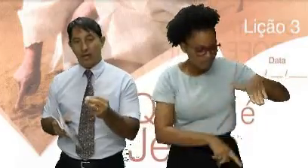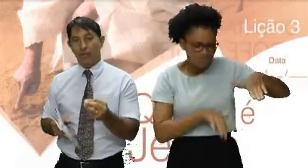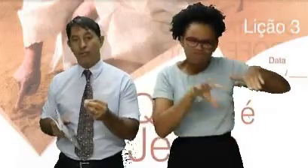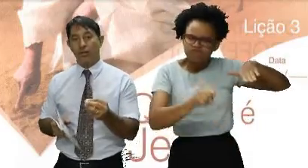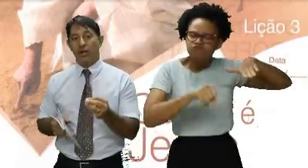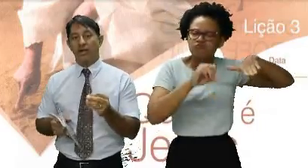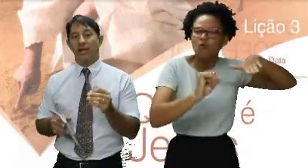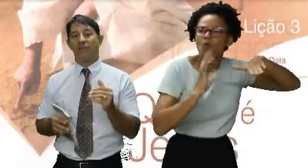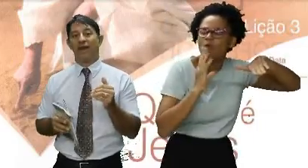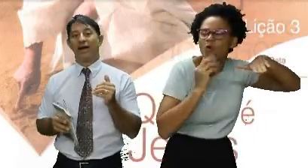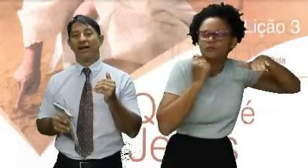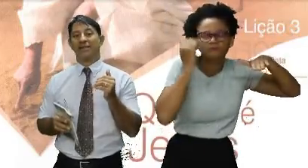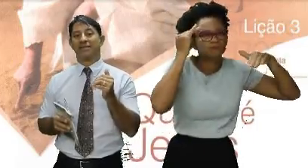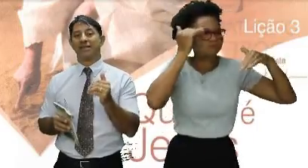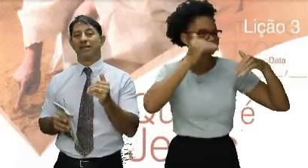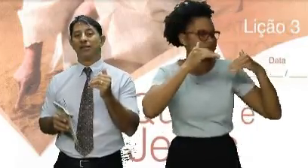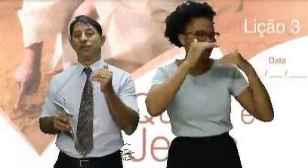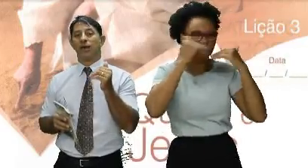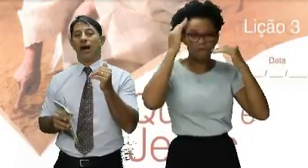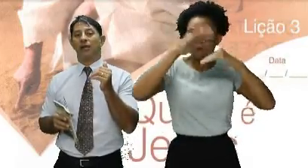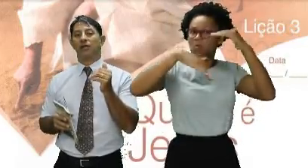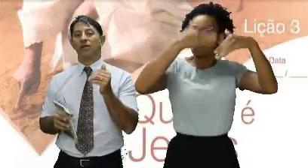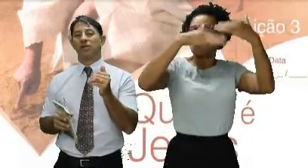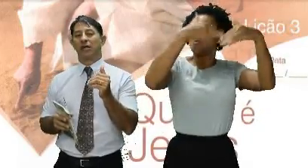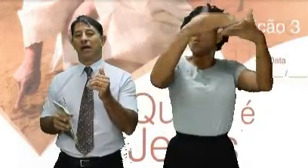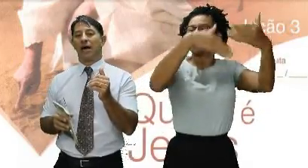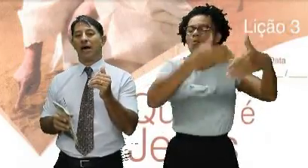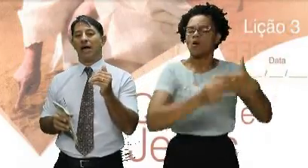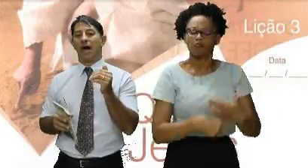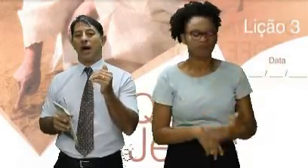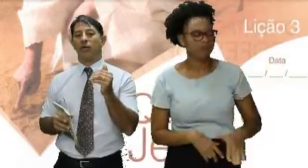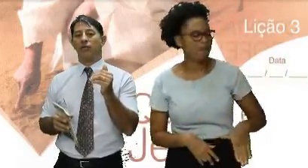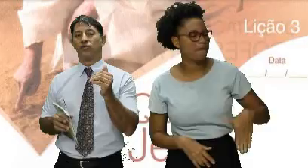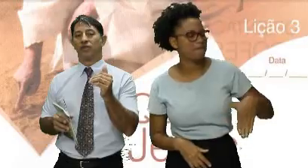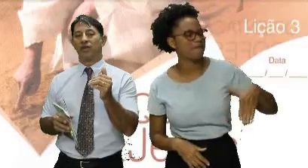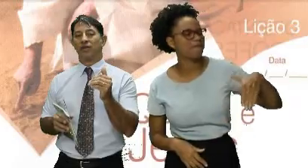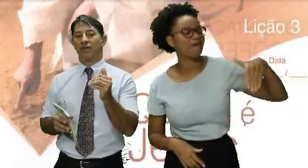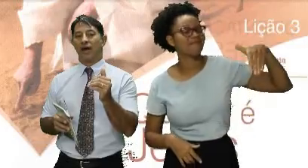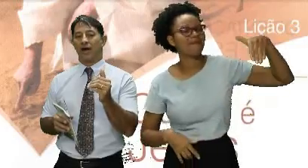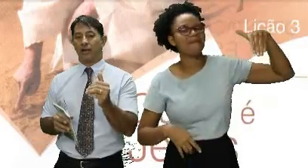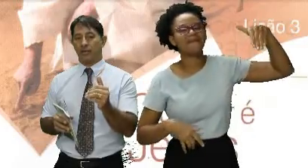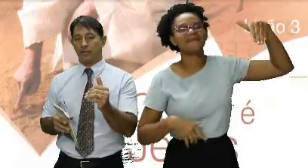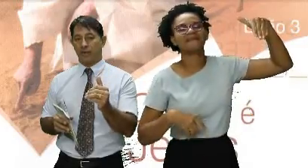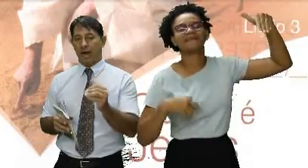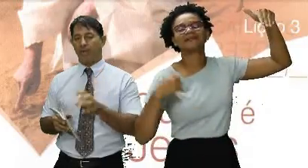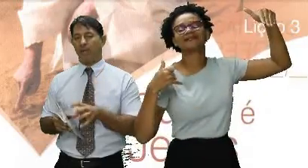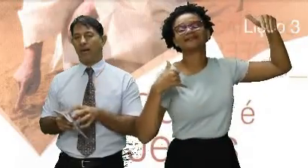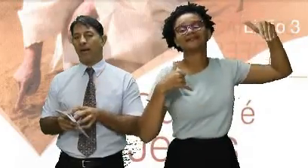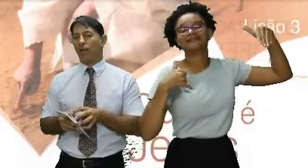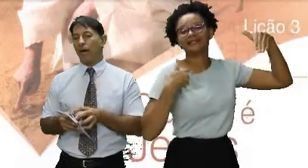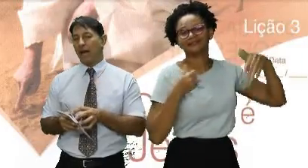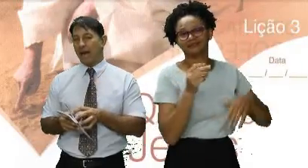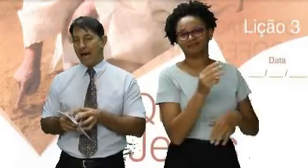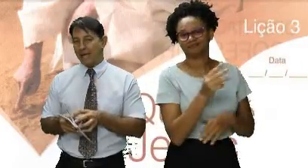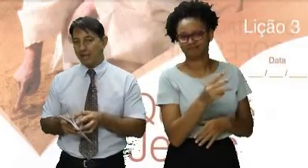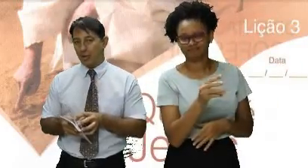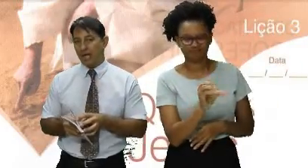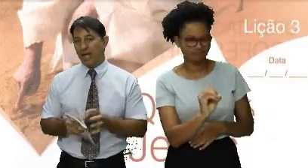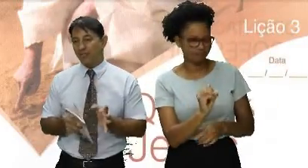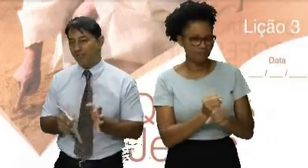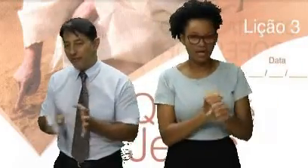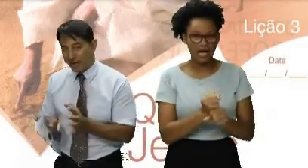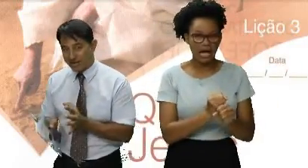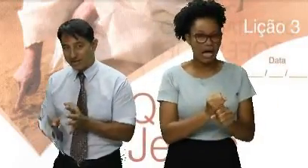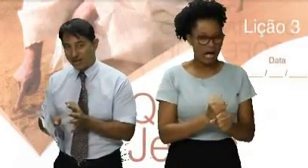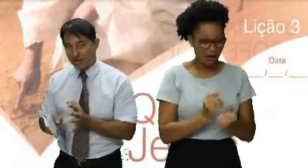de Deus, e ele vai crescendo até chegar aos 30 anos. A Bíblia não relata o que